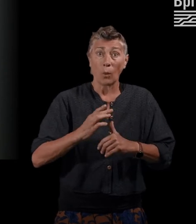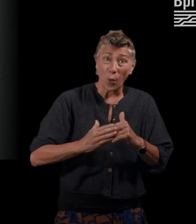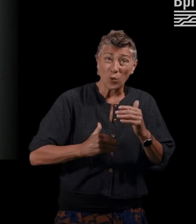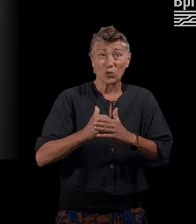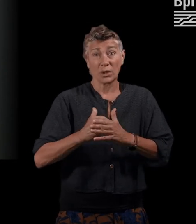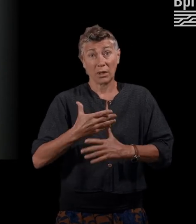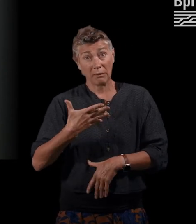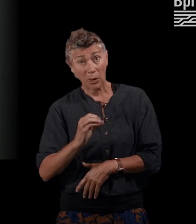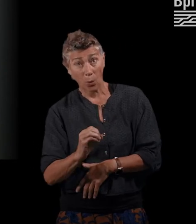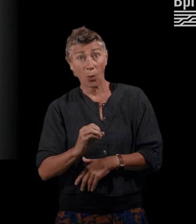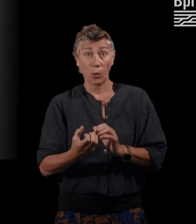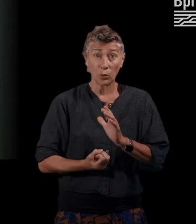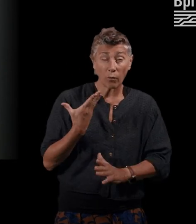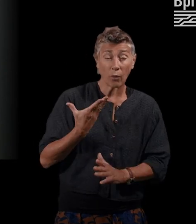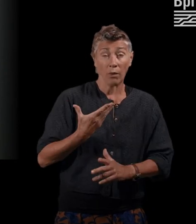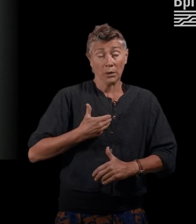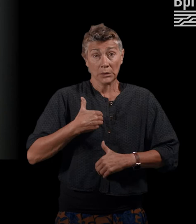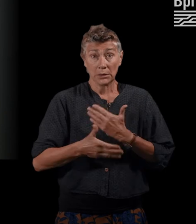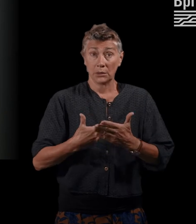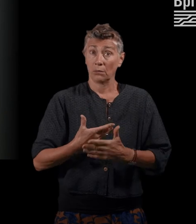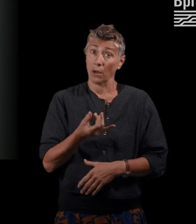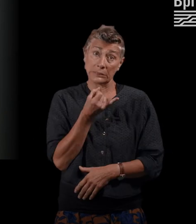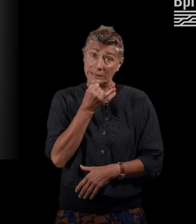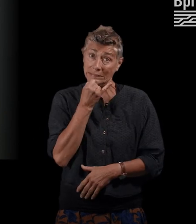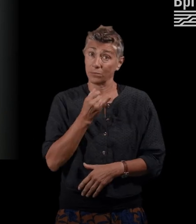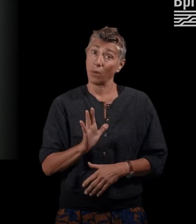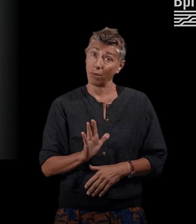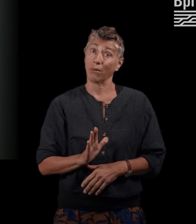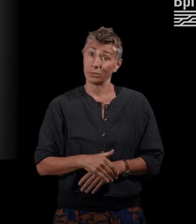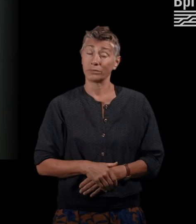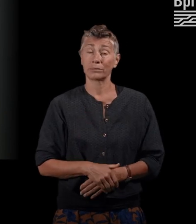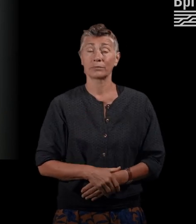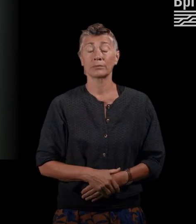nouveau. Mais on n'en est pas encore là. Mmh.